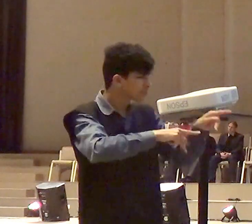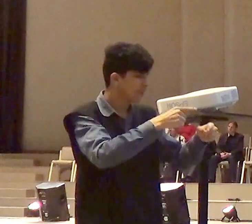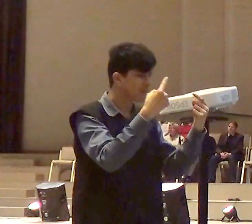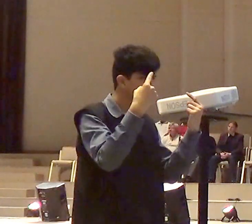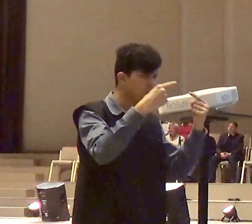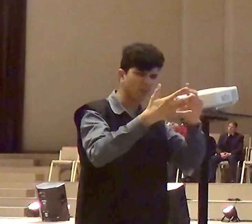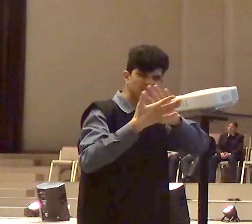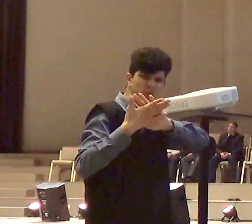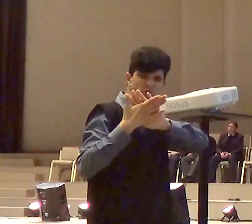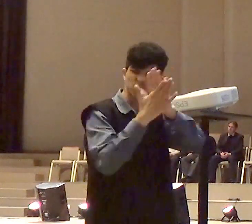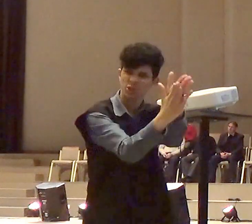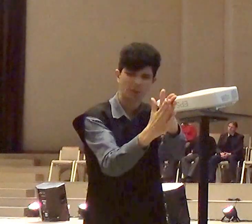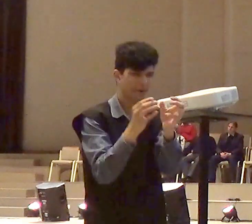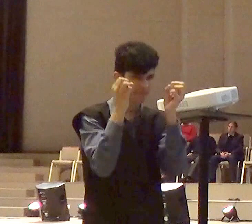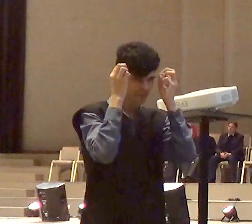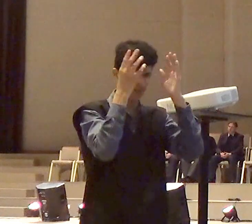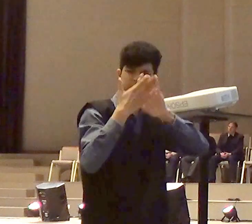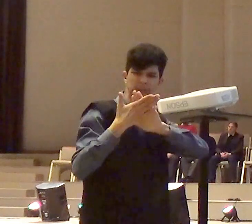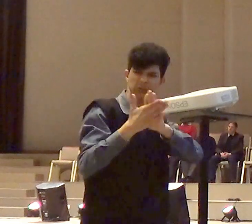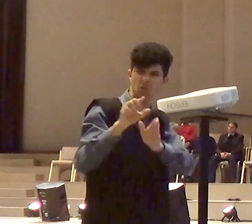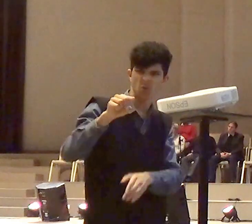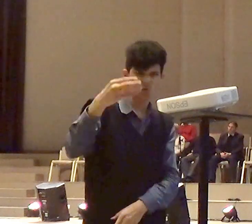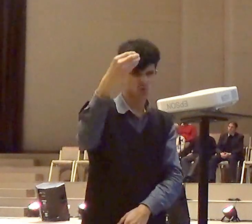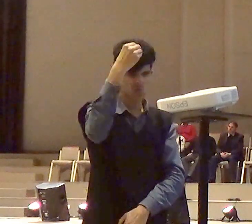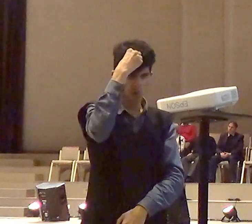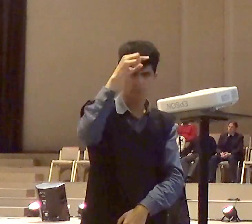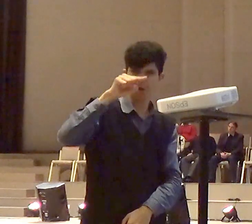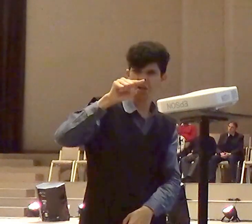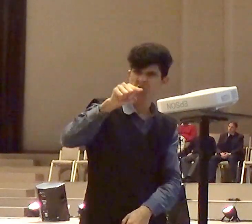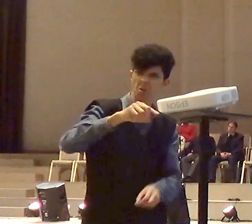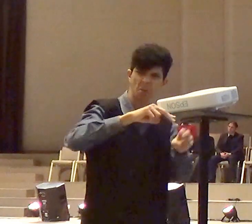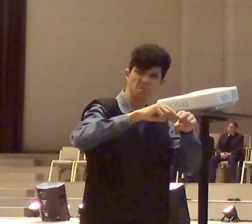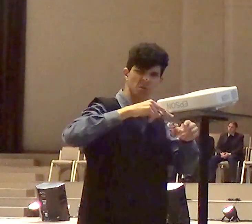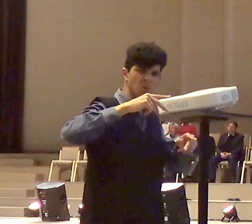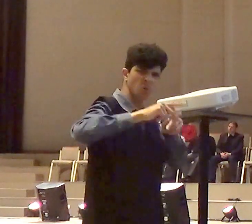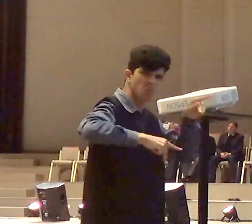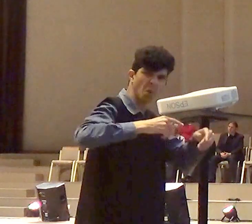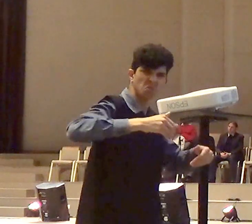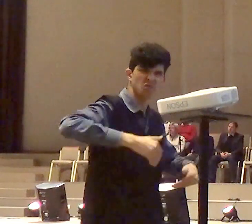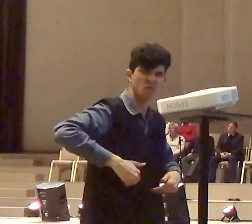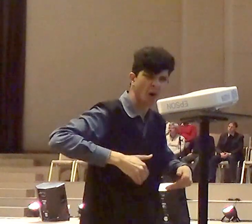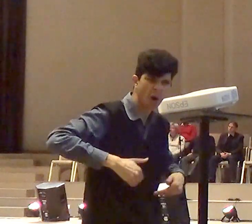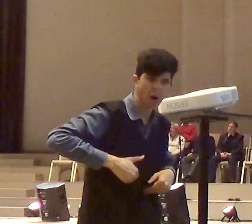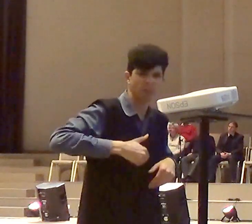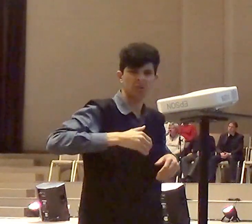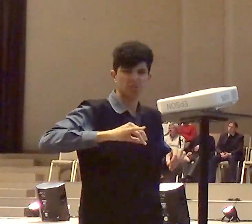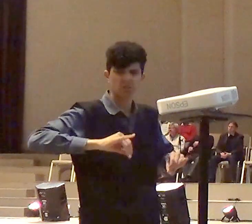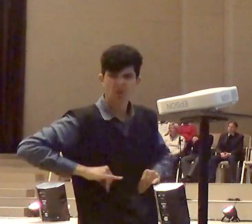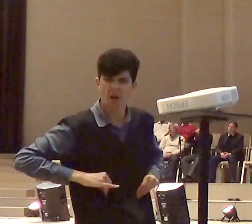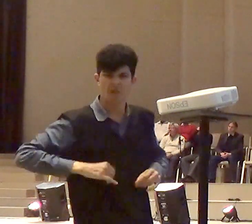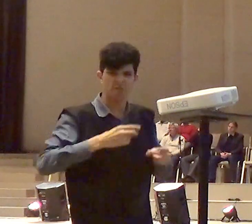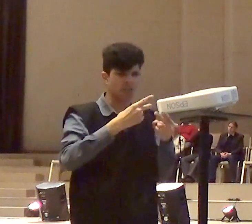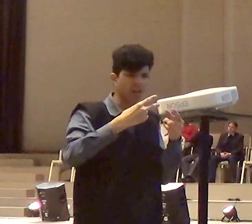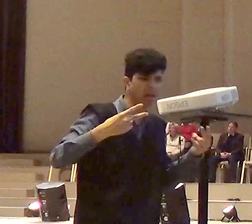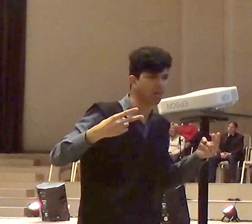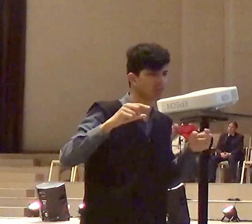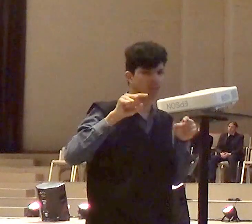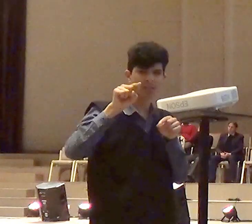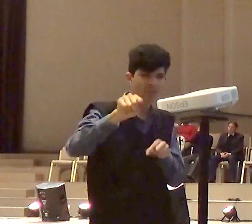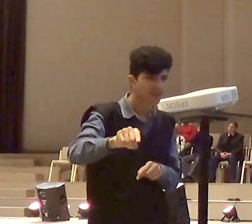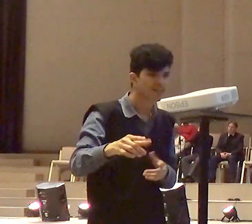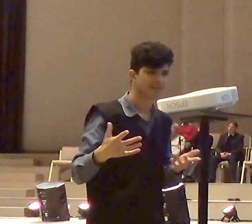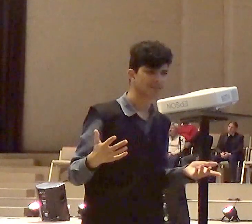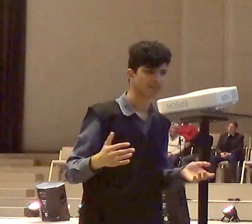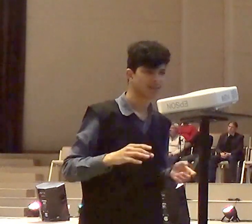e diz você que é culpado de toda a desgraça que tá acontecendo aqui e Deus tem que